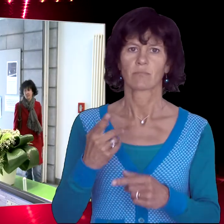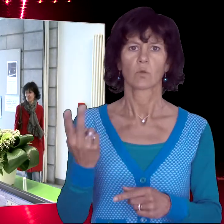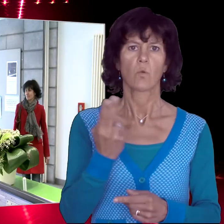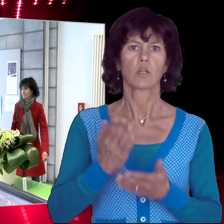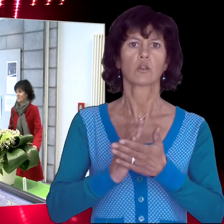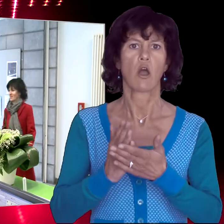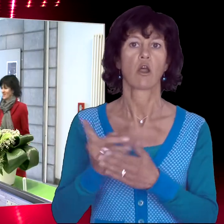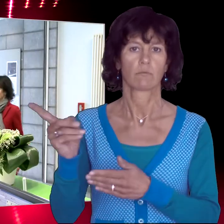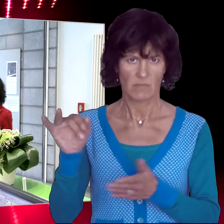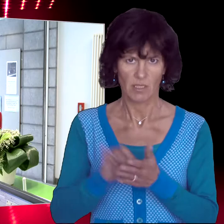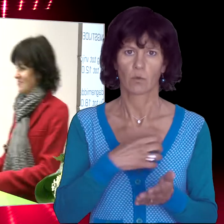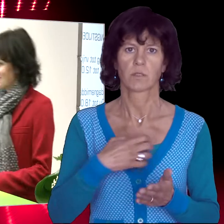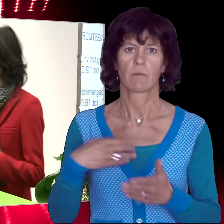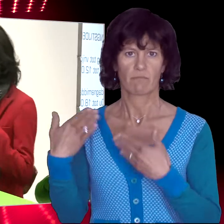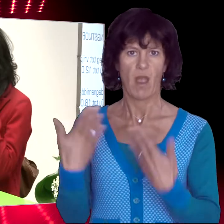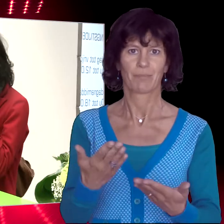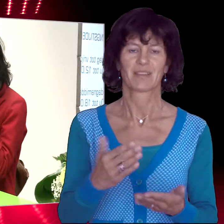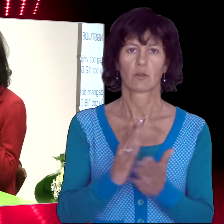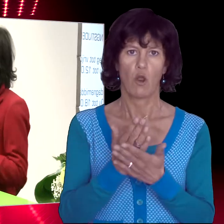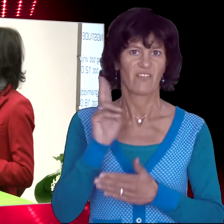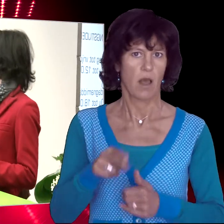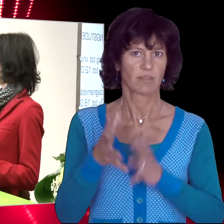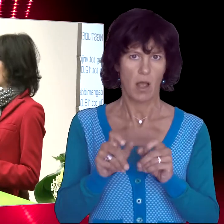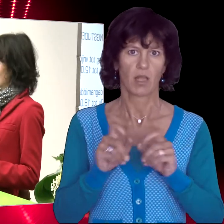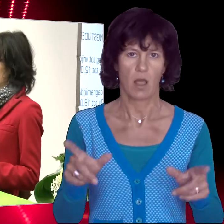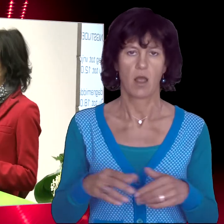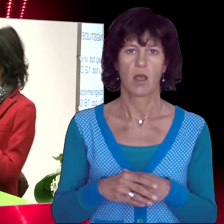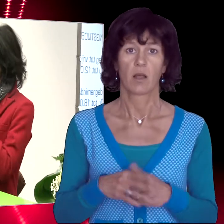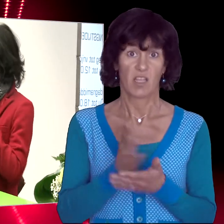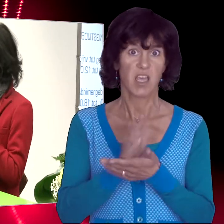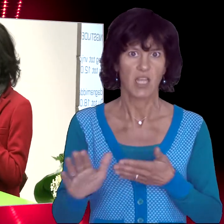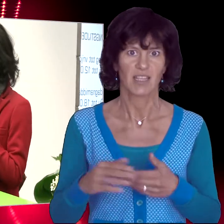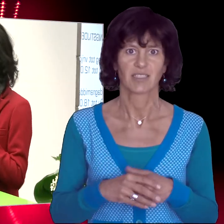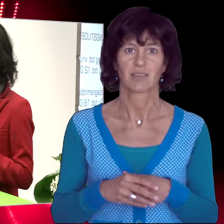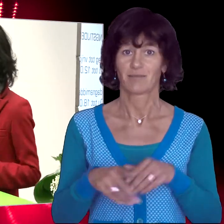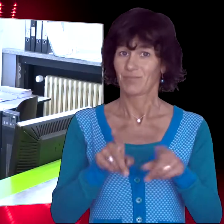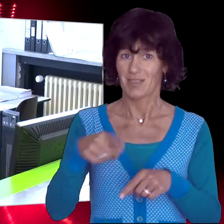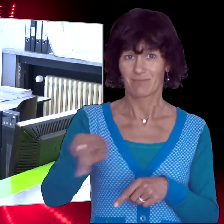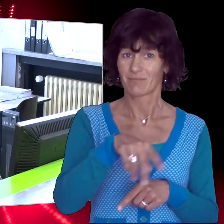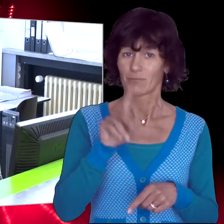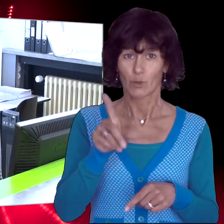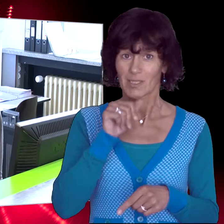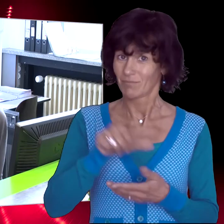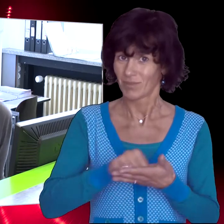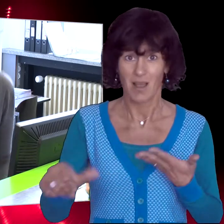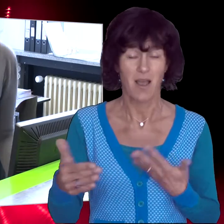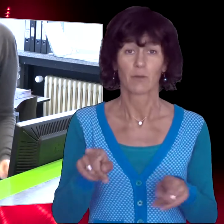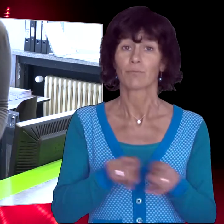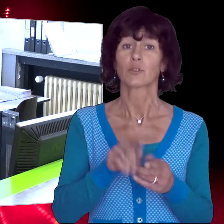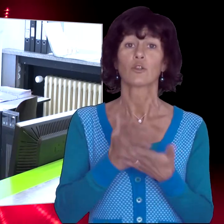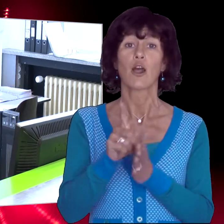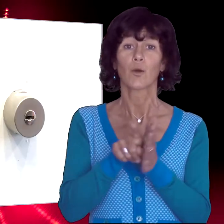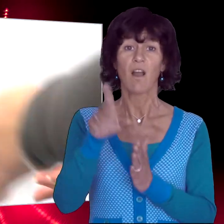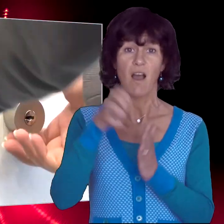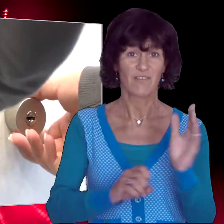Heb je voor een bezoek aan een van onze stadsdiensten een tolk Vlaamse gebarentaal nodig? Dan kan je gratis een afspraak maken via onze